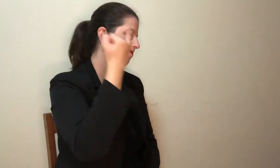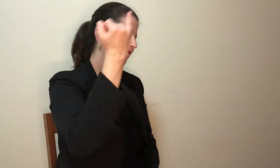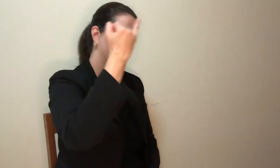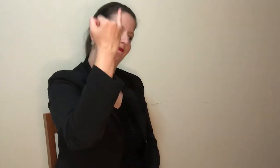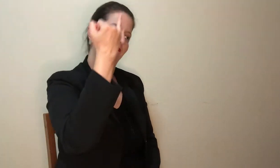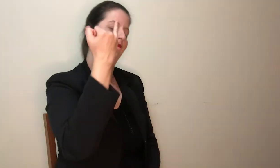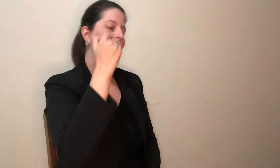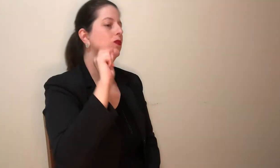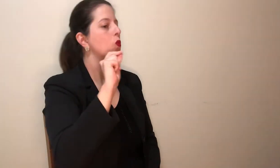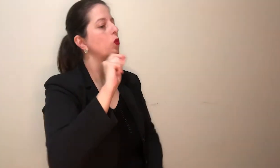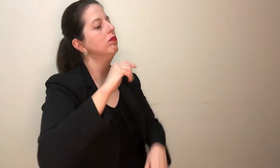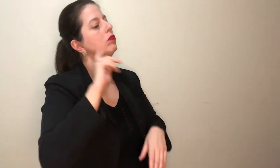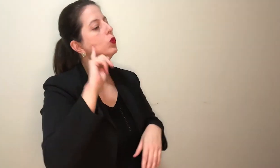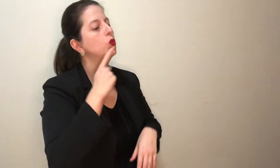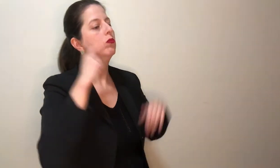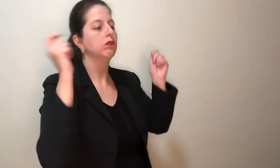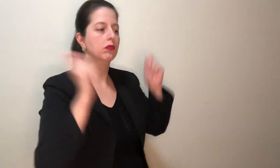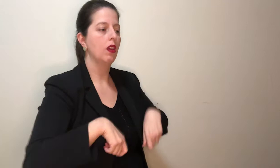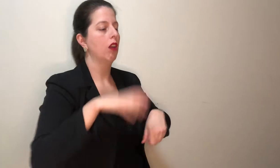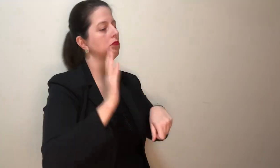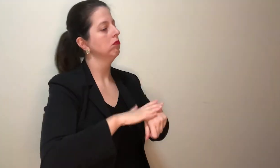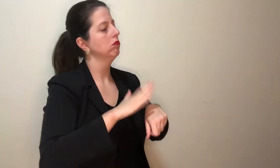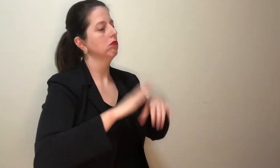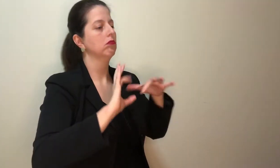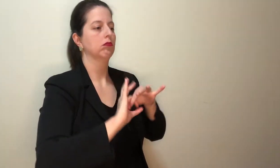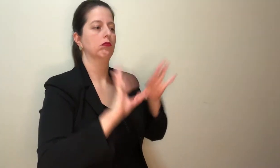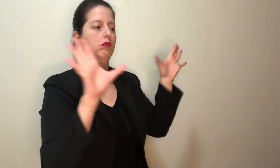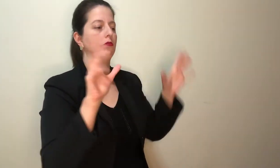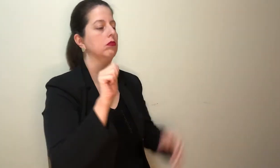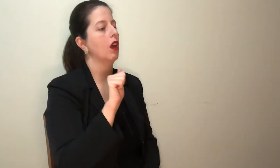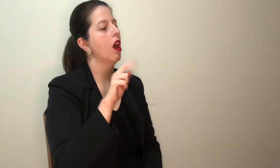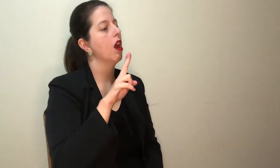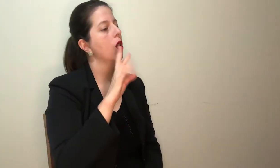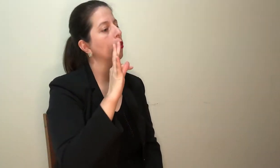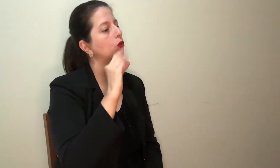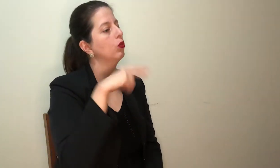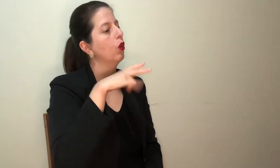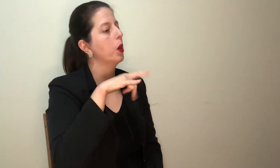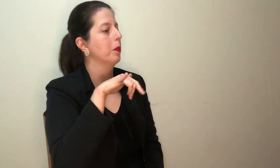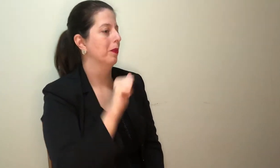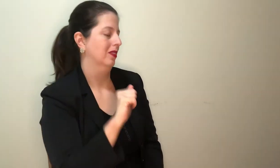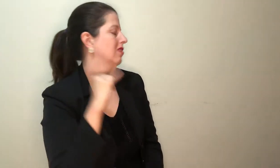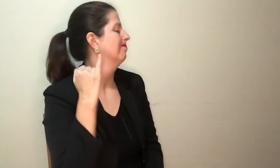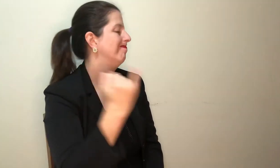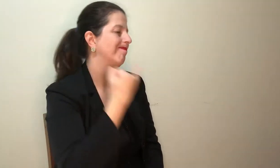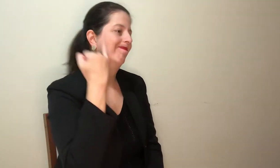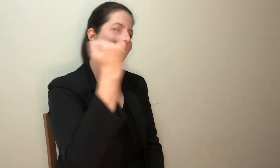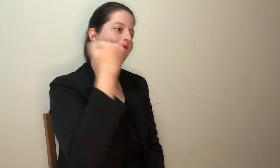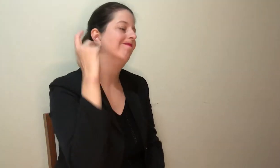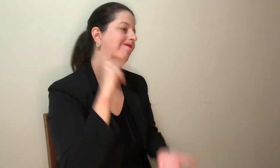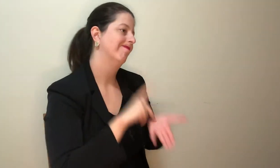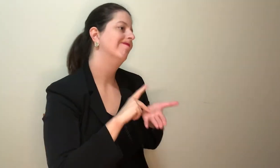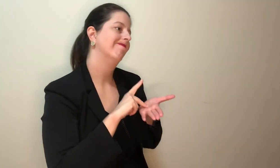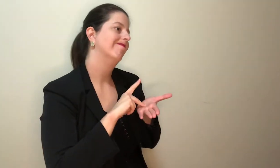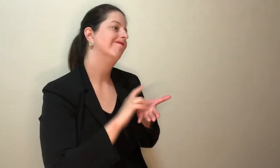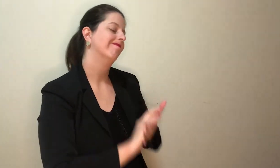redor também em português. Por isso que o português é muito importante e com ele o surdo consegue ter autonomia